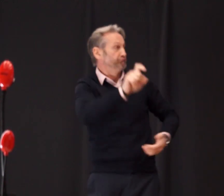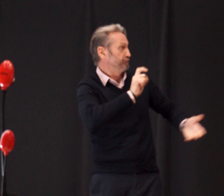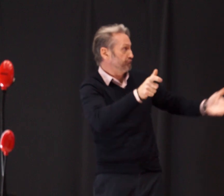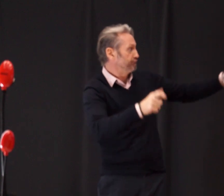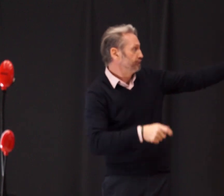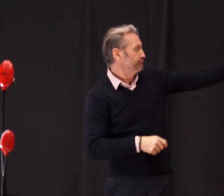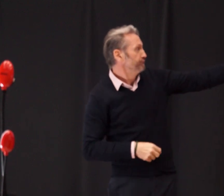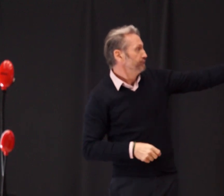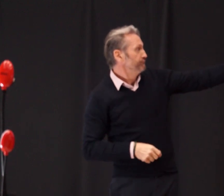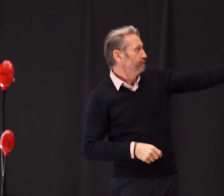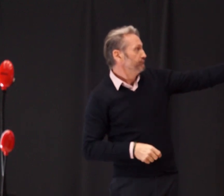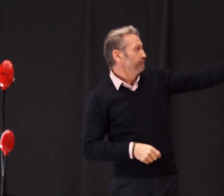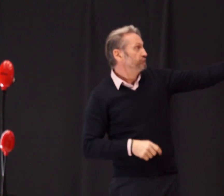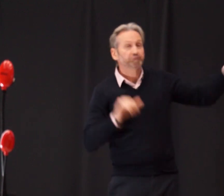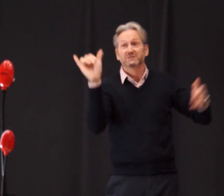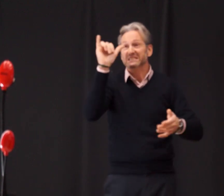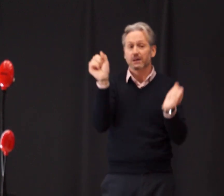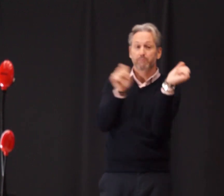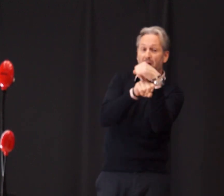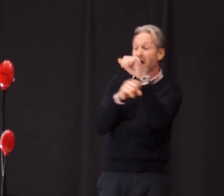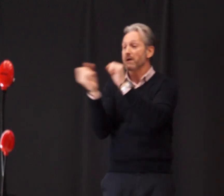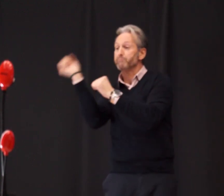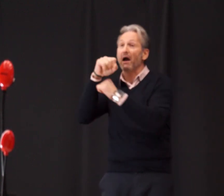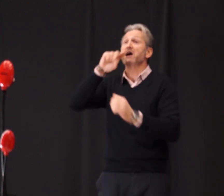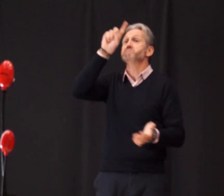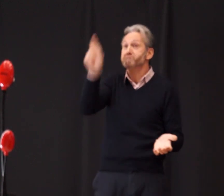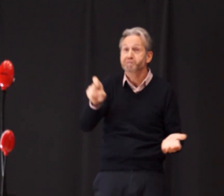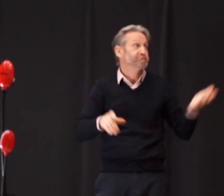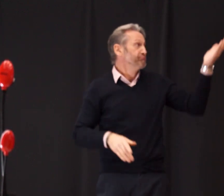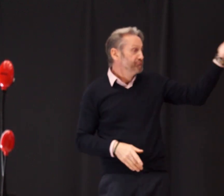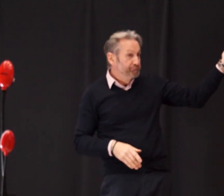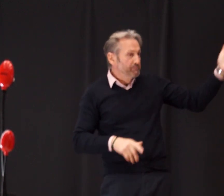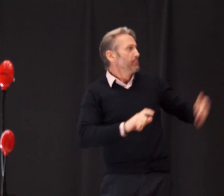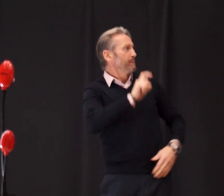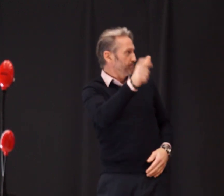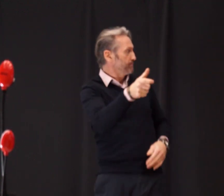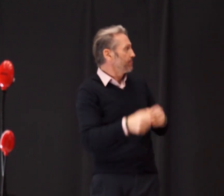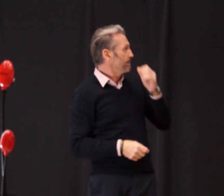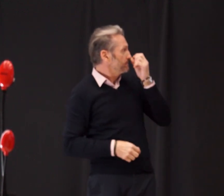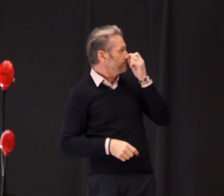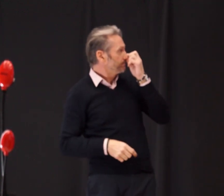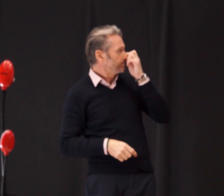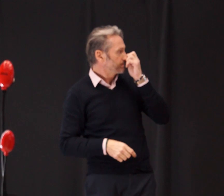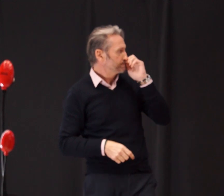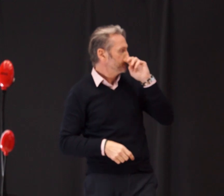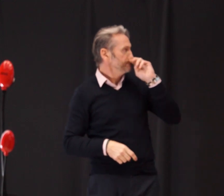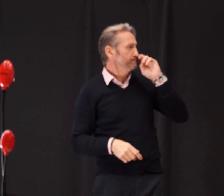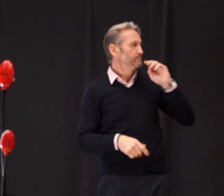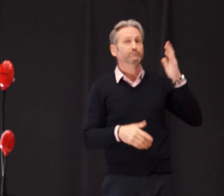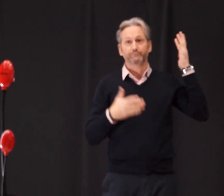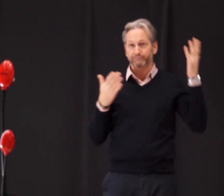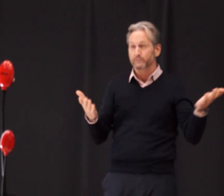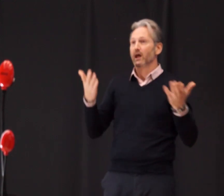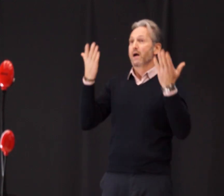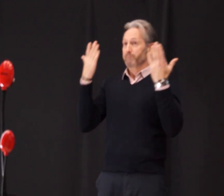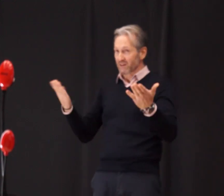lui rendre hommage. Vous voyez qu'on parle de deux poids qui sont un peu en opposition. Je développerai ça tout à l'heure.